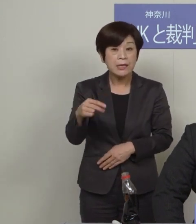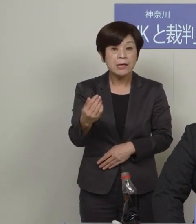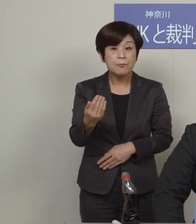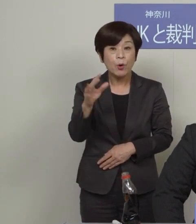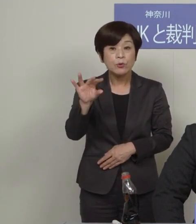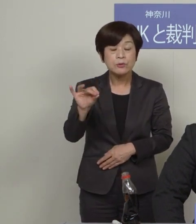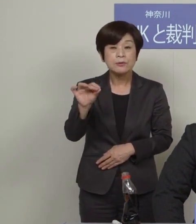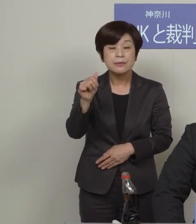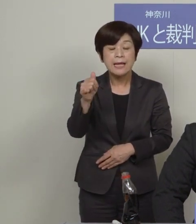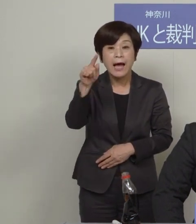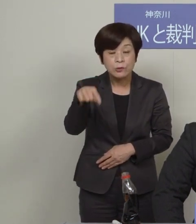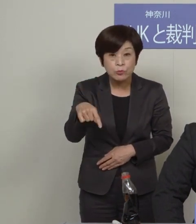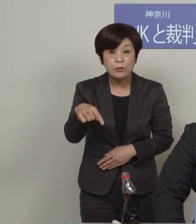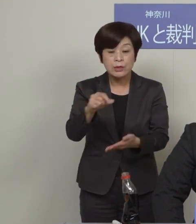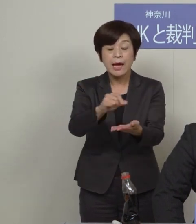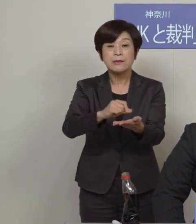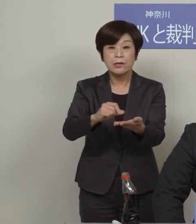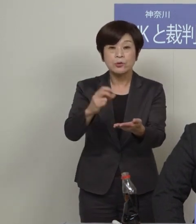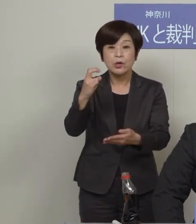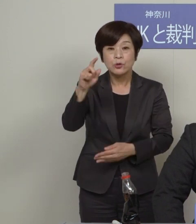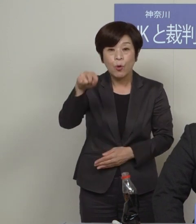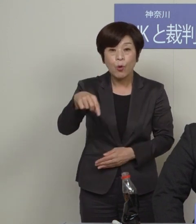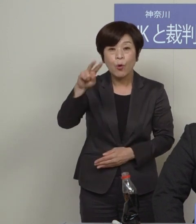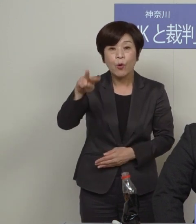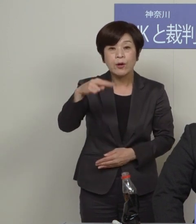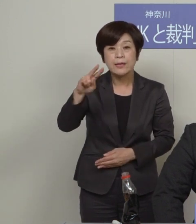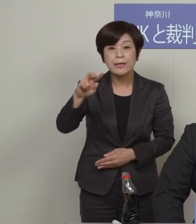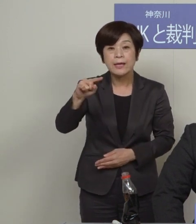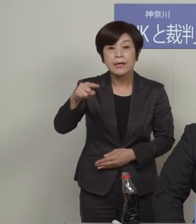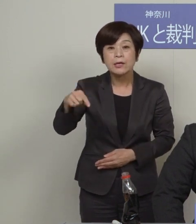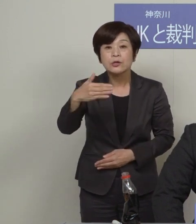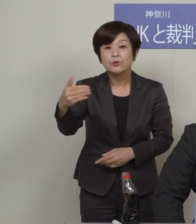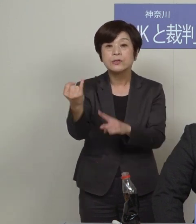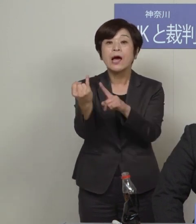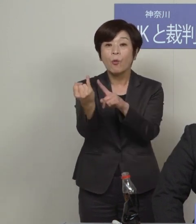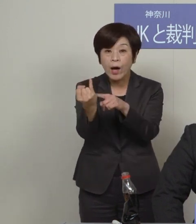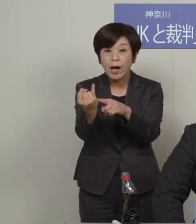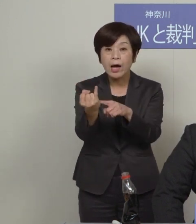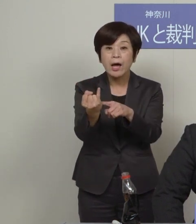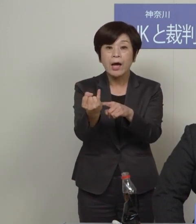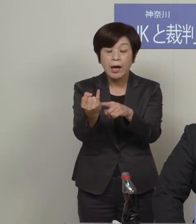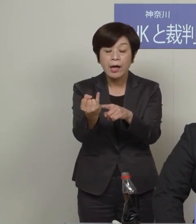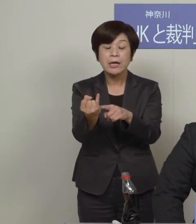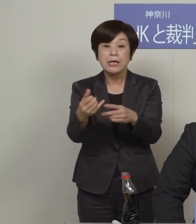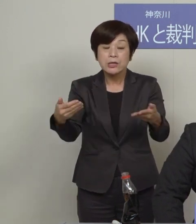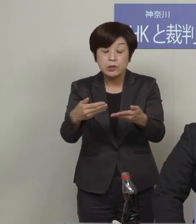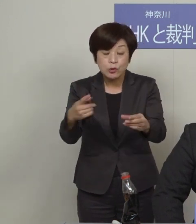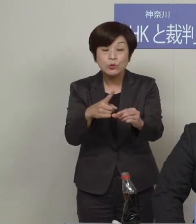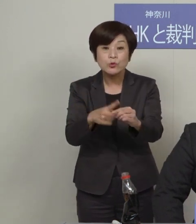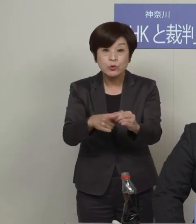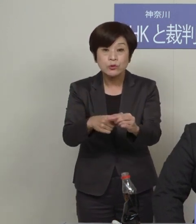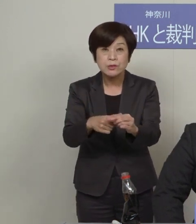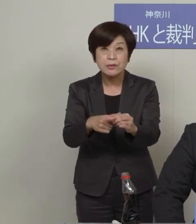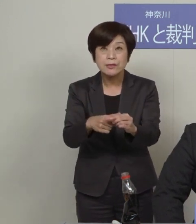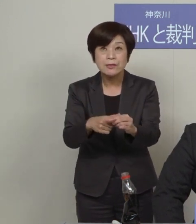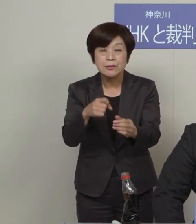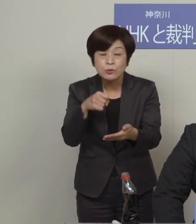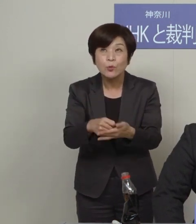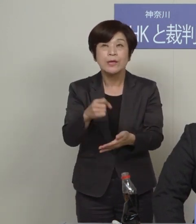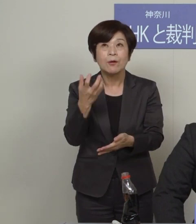ングさん、秘書の仕事をしていた時にハリーポッターの主人公が浮かび、会社で